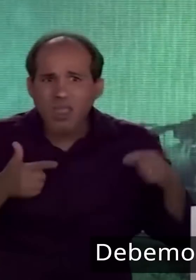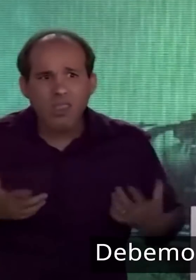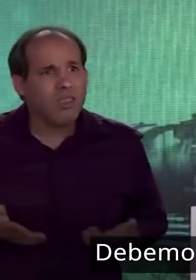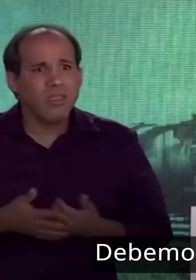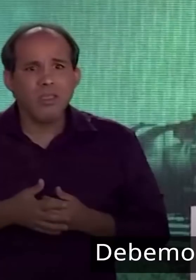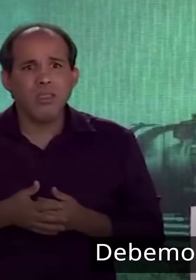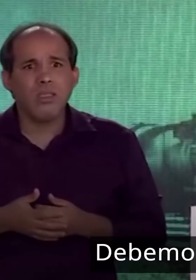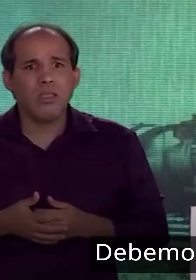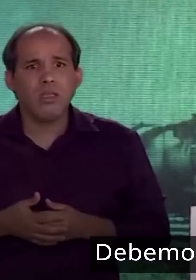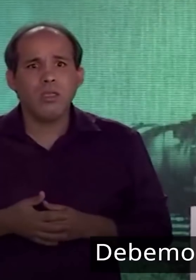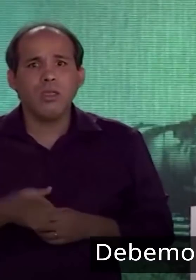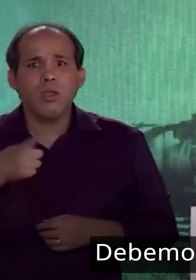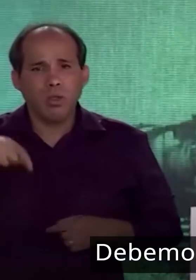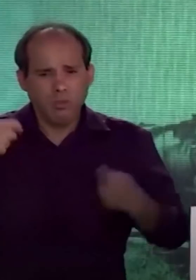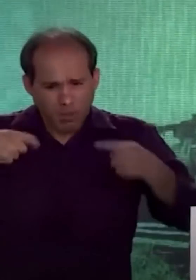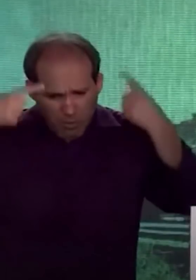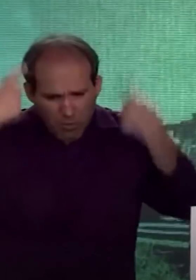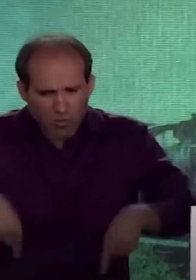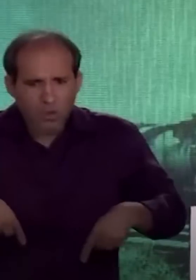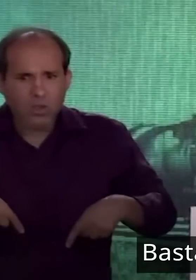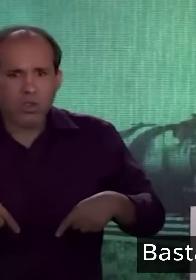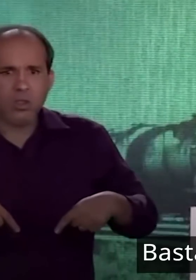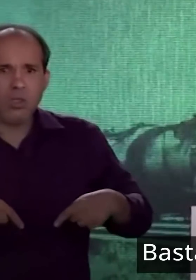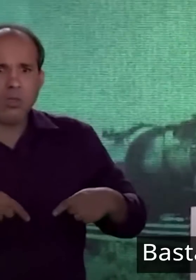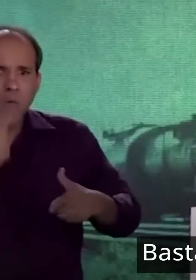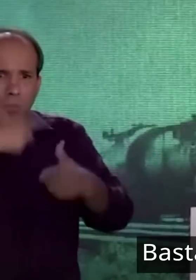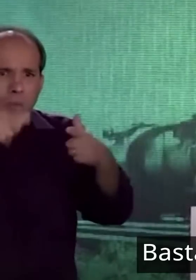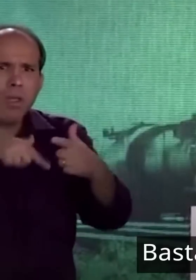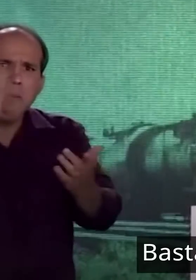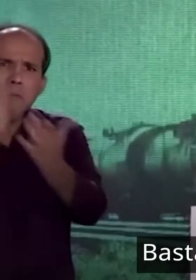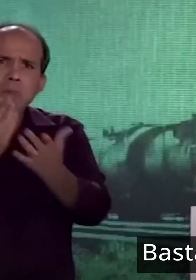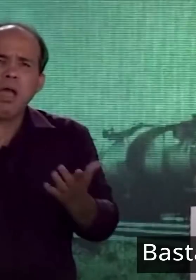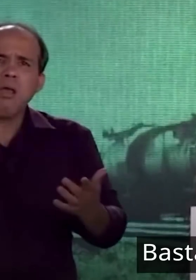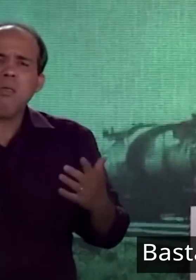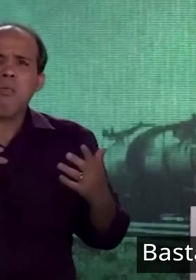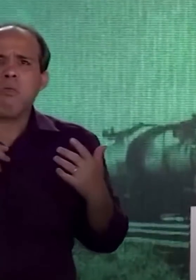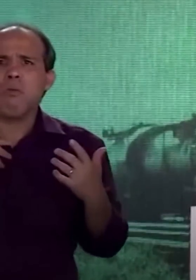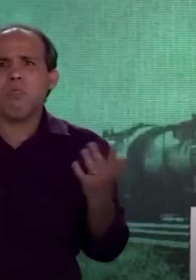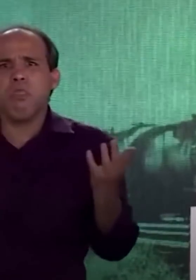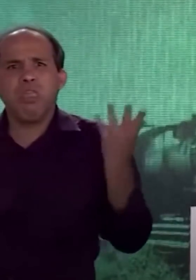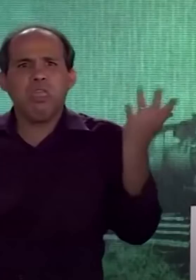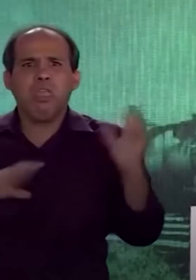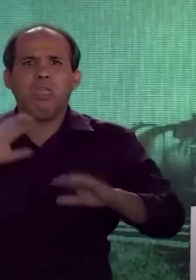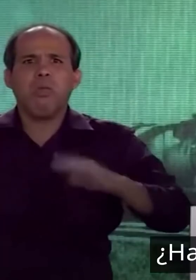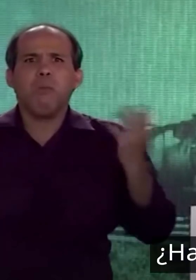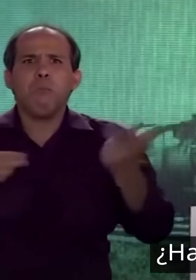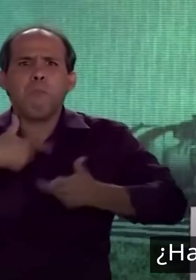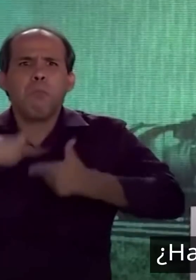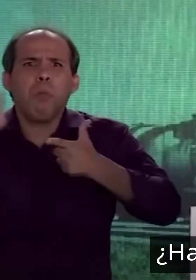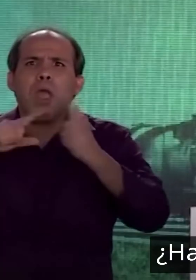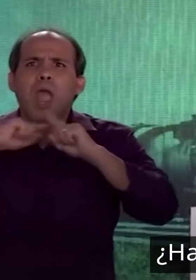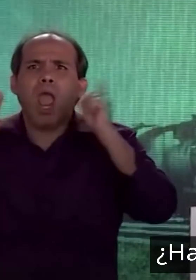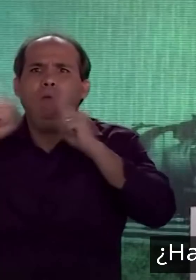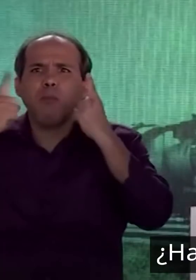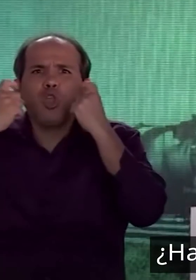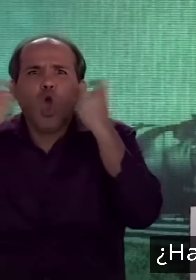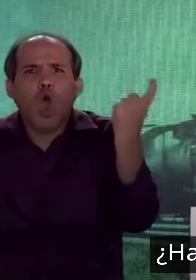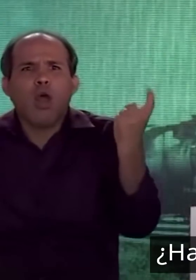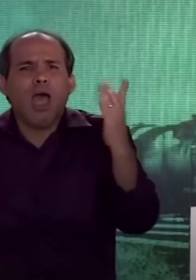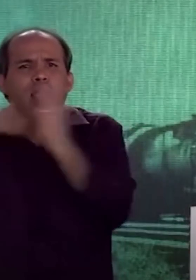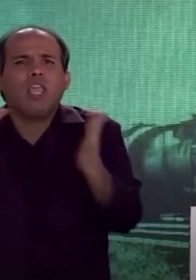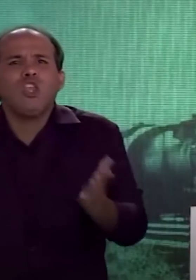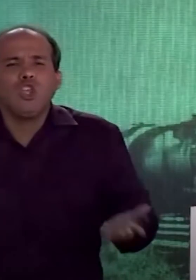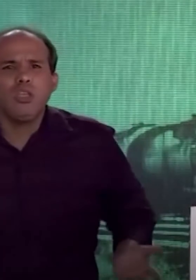Nós temos que enfrentar os nossos problemas. Chega de frescura, de mimimi. Vamos ficar chorando até